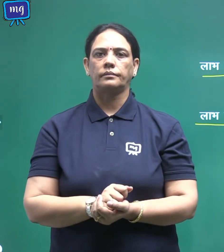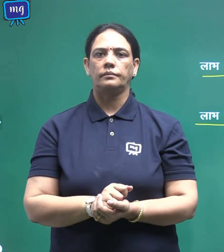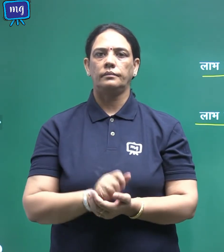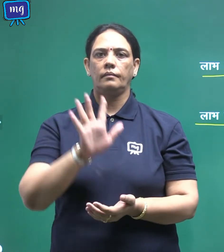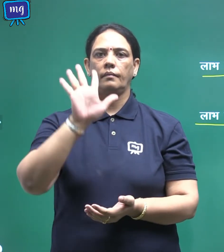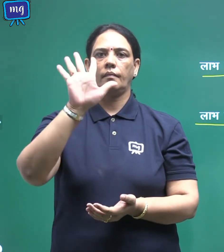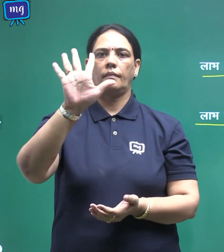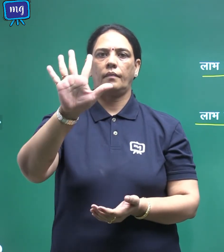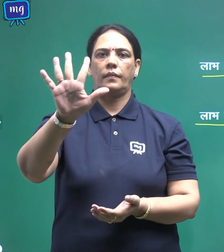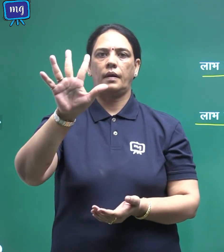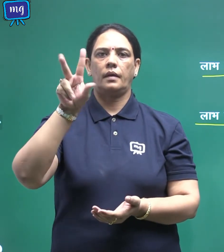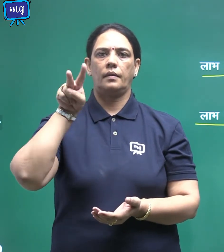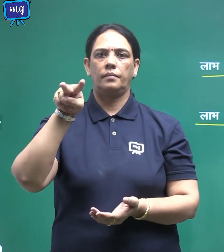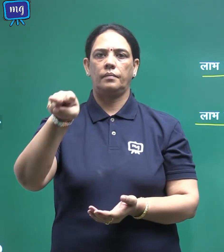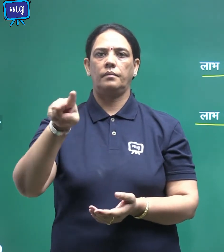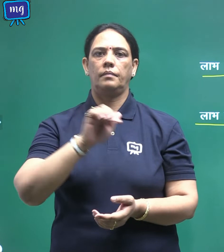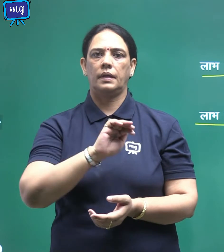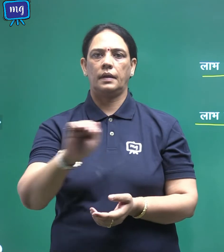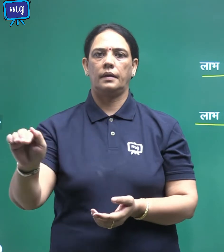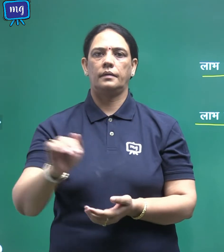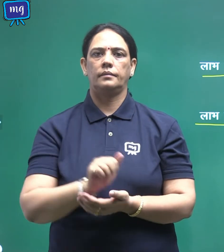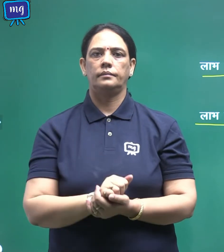500 बटे